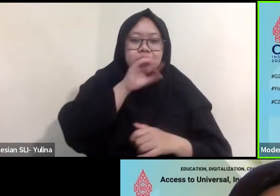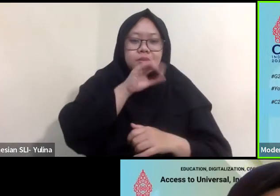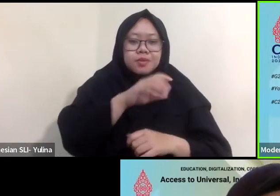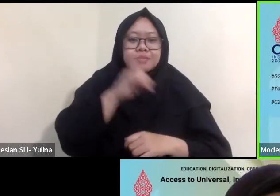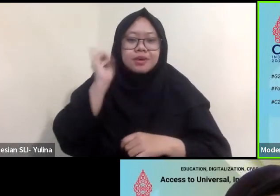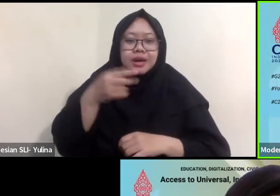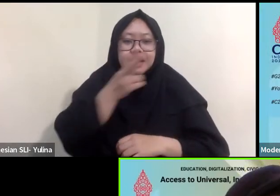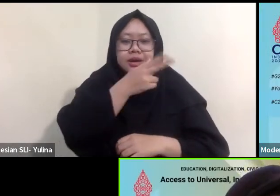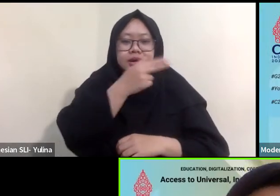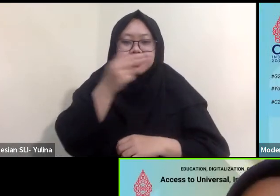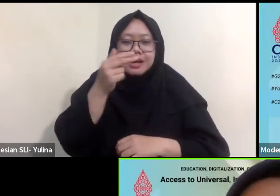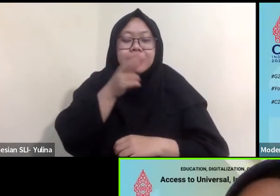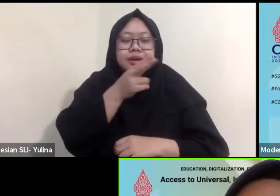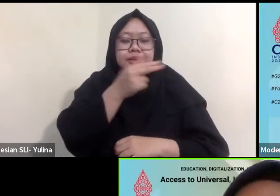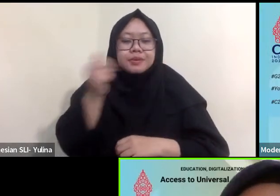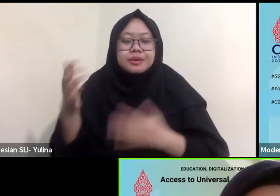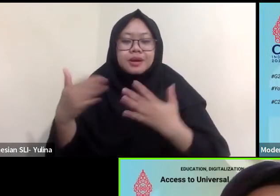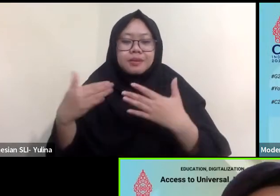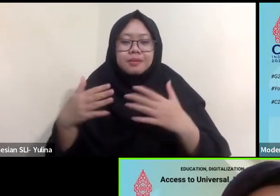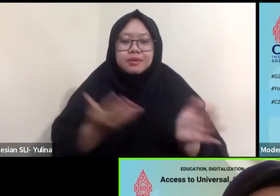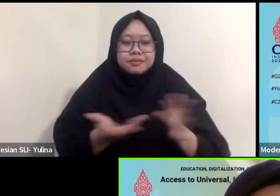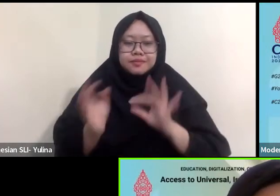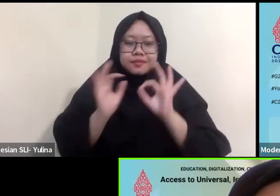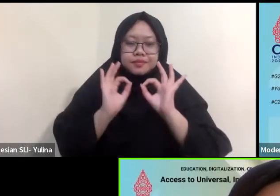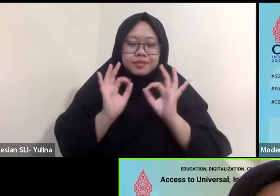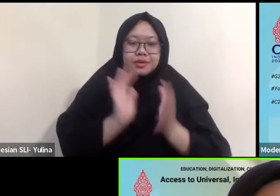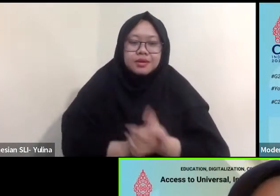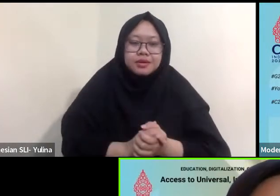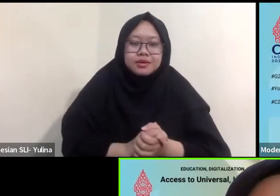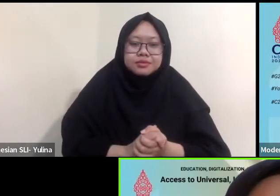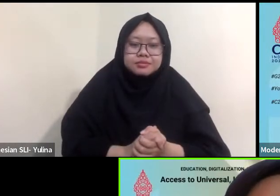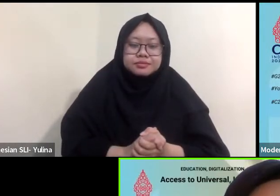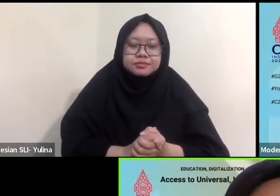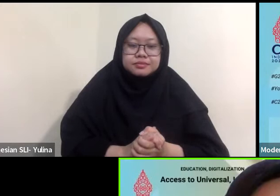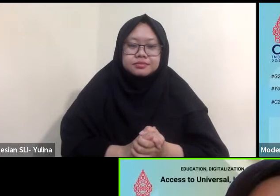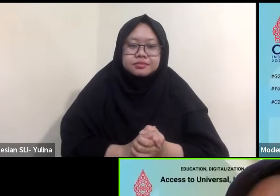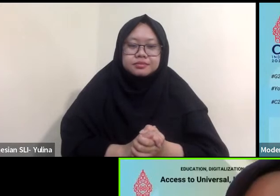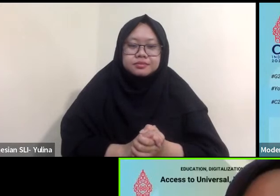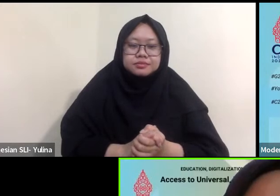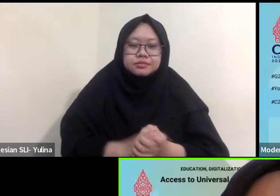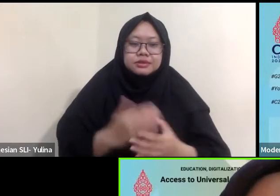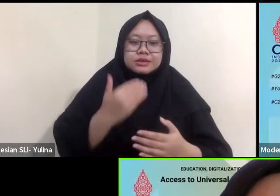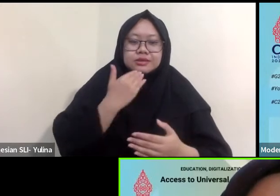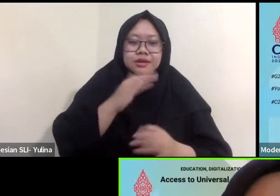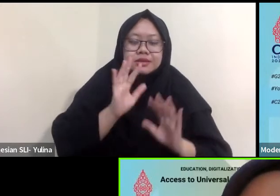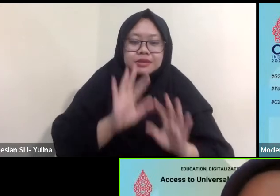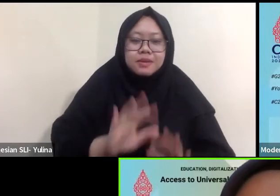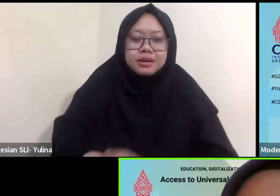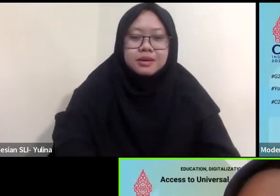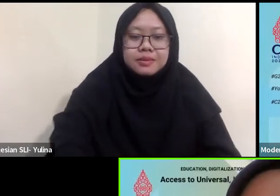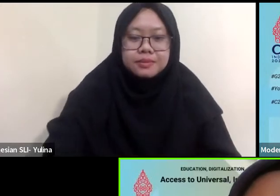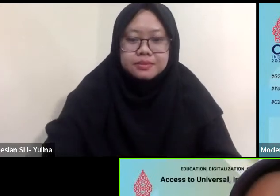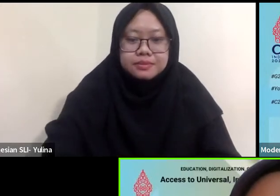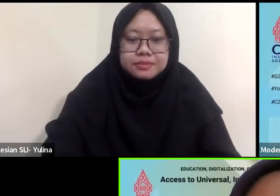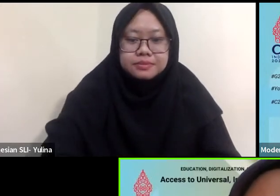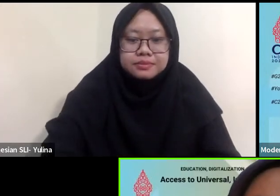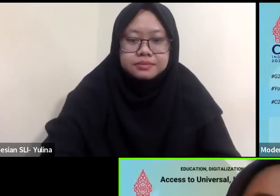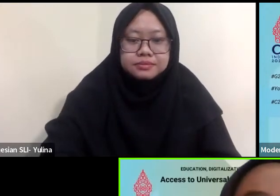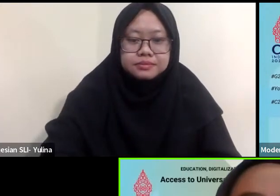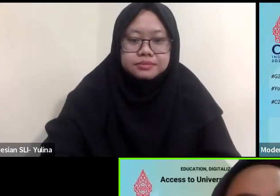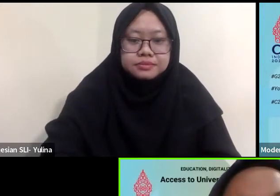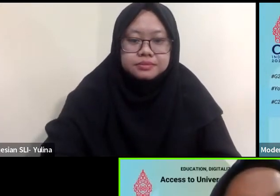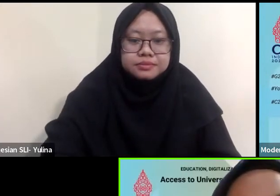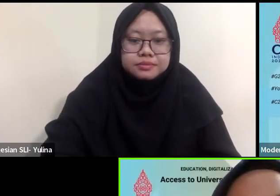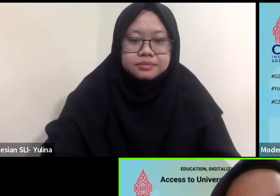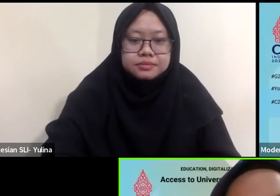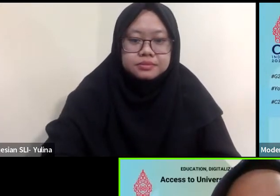Okay. Let me answer in Bahasa. Terima kasih banyak Tamara untuk pertanyaannya.